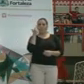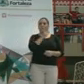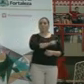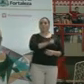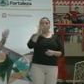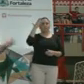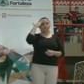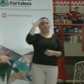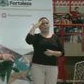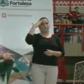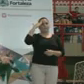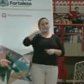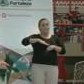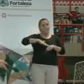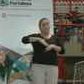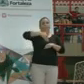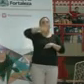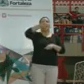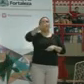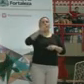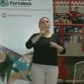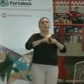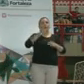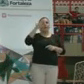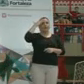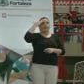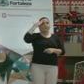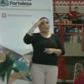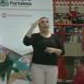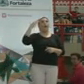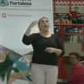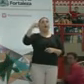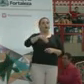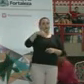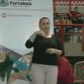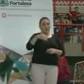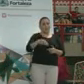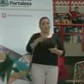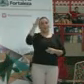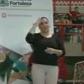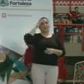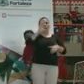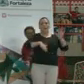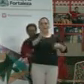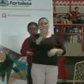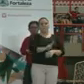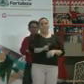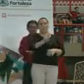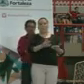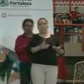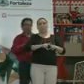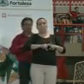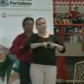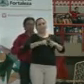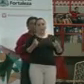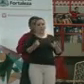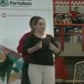consegue compreender melhor quando a gente entende melhor matemática. Então, às vezes você até nem usa um determinado